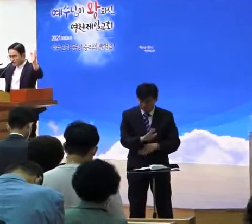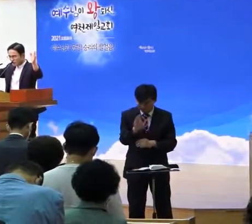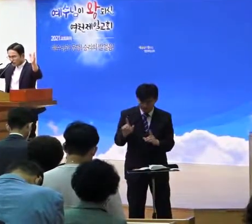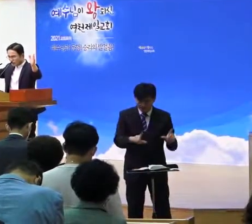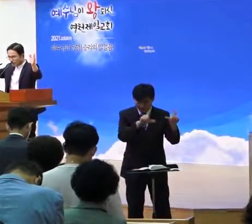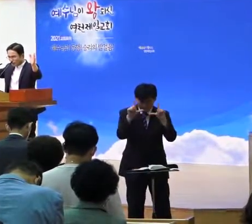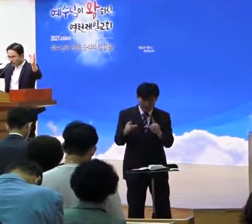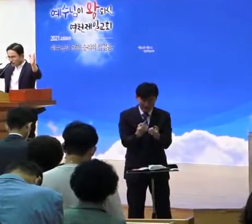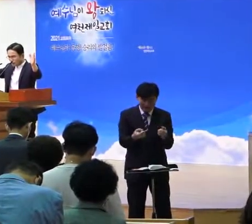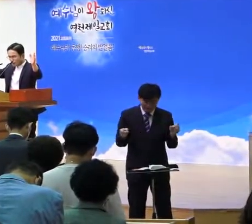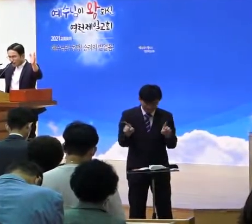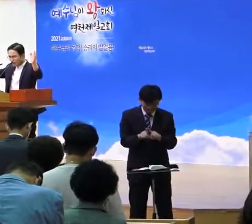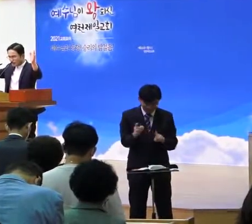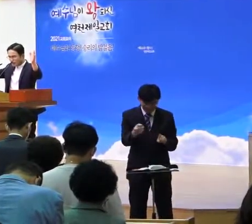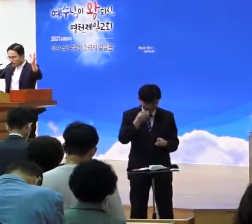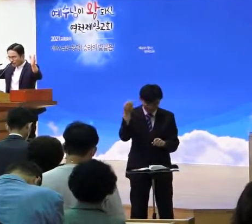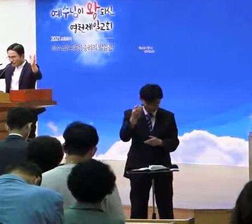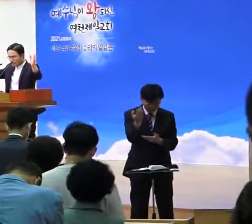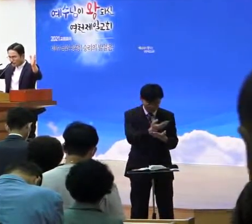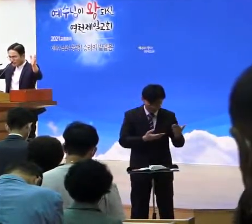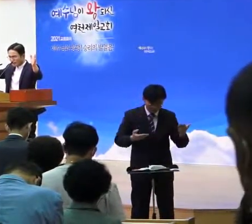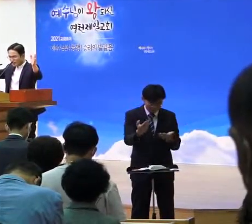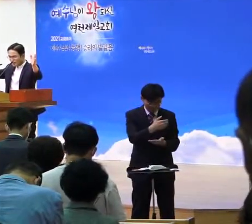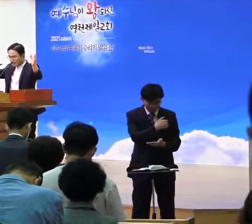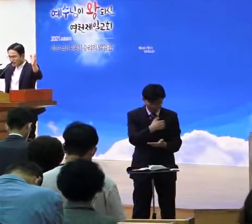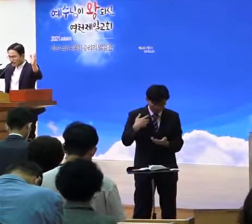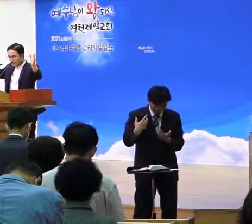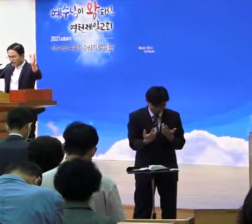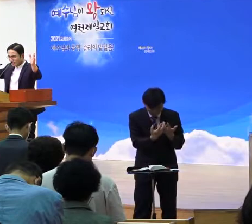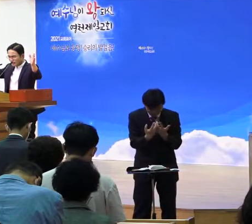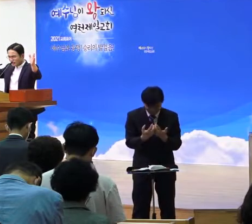하시는 성령님의 교통하심과 충만하심이